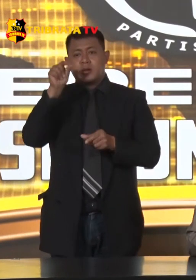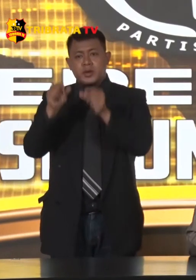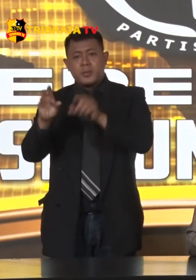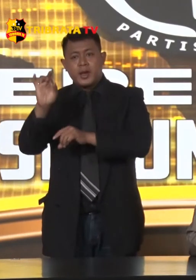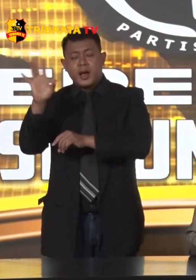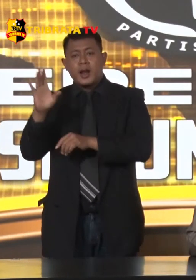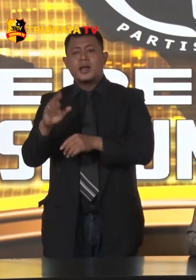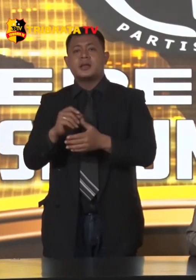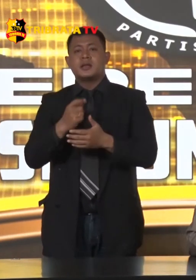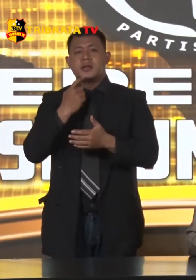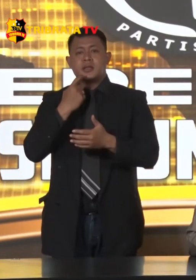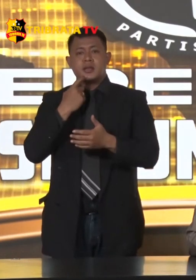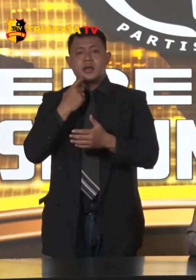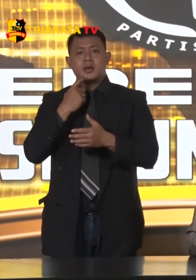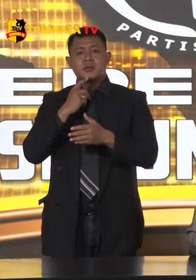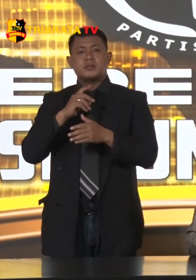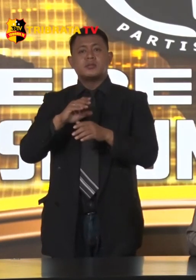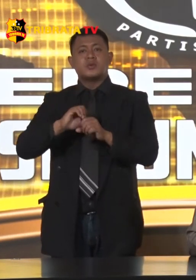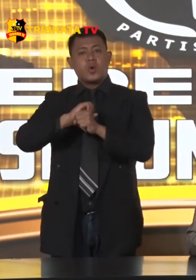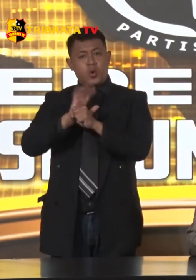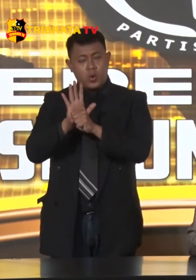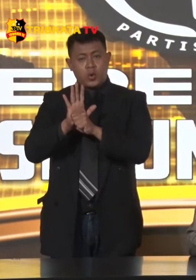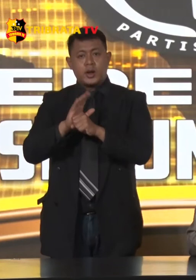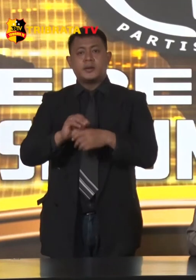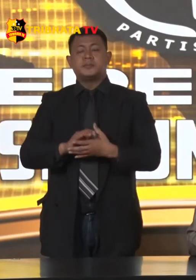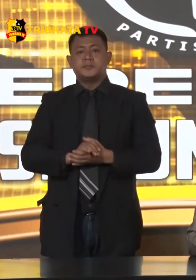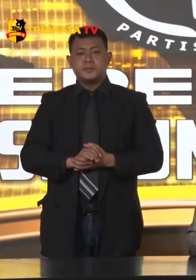berhubungan dengan penanganan COVID-19.